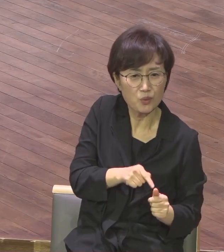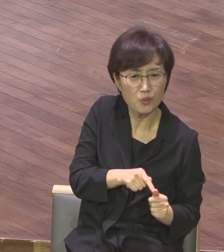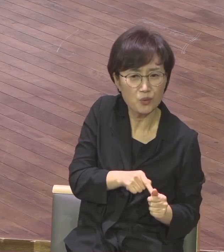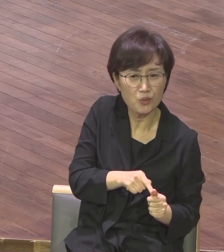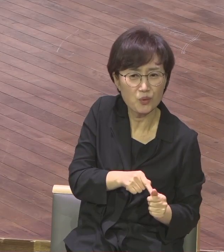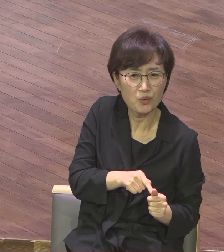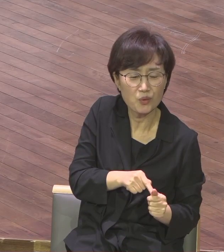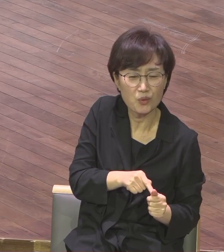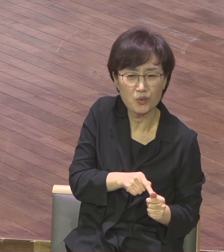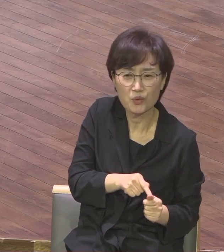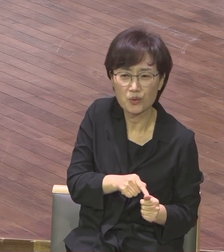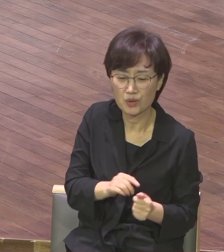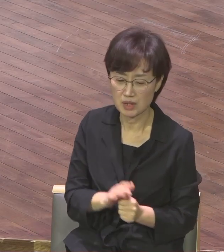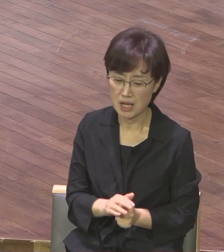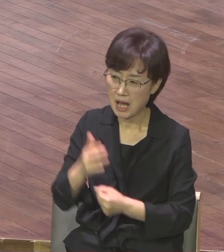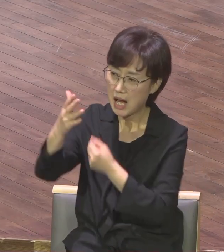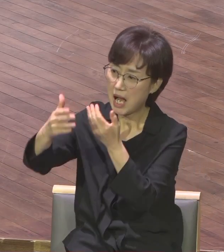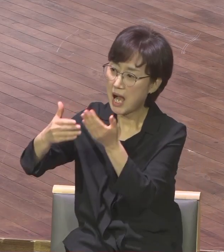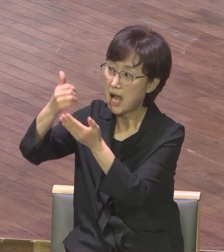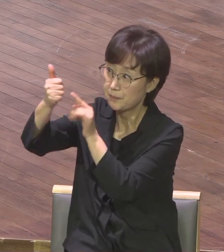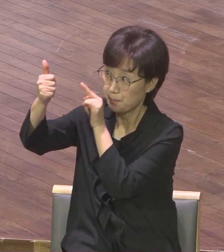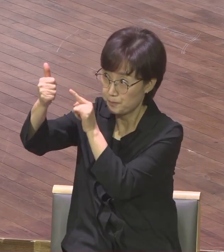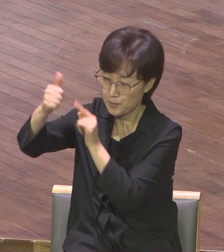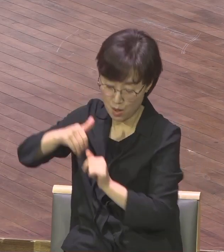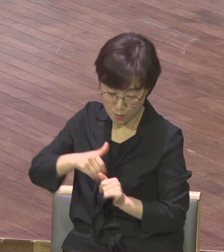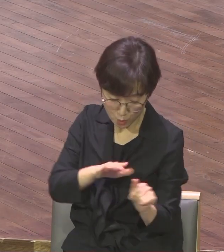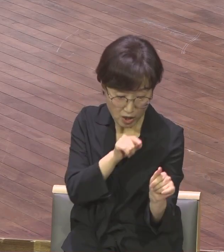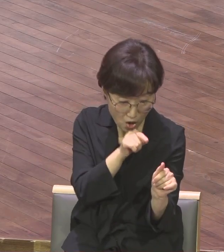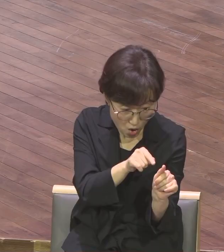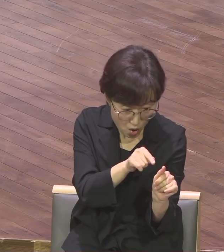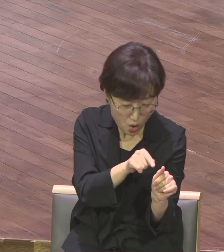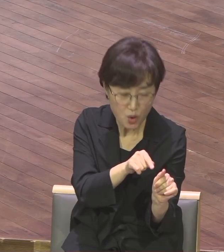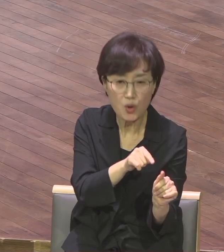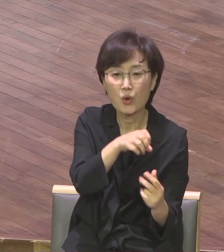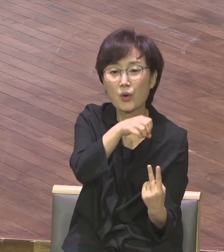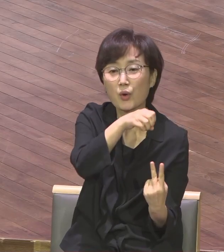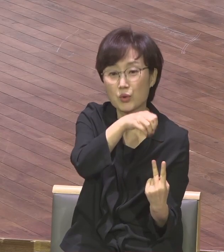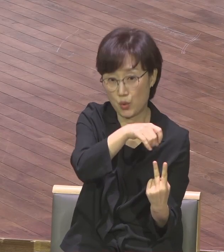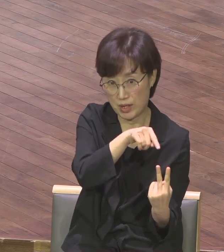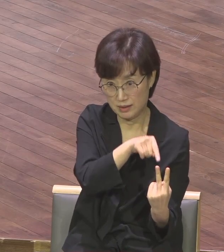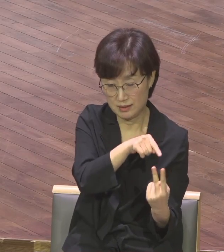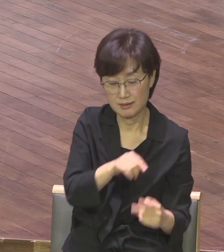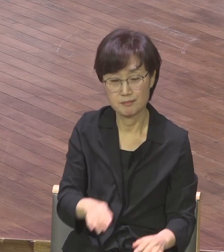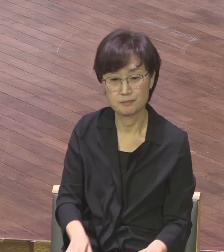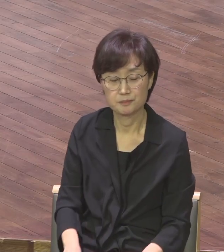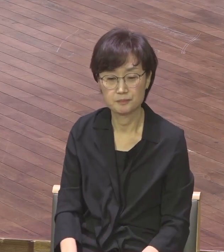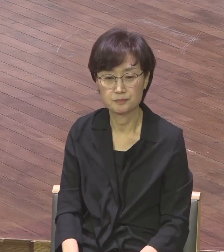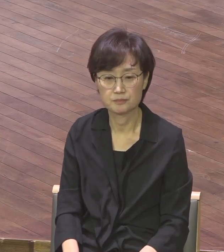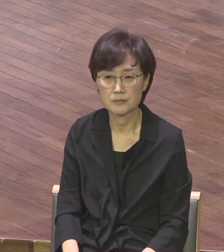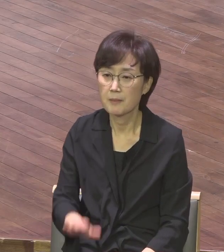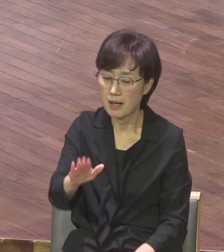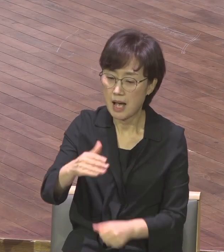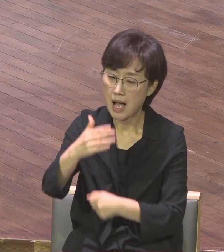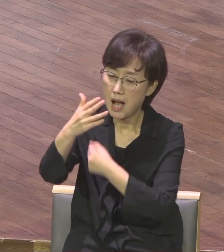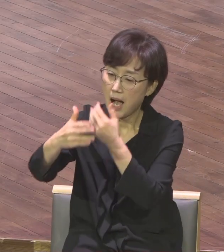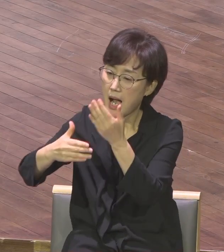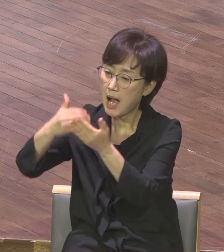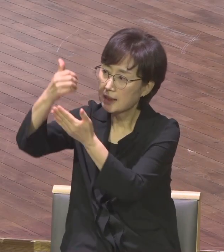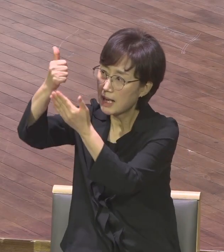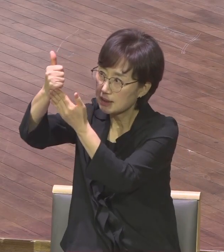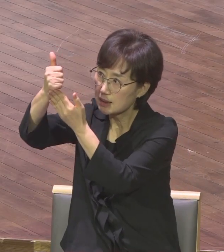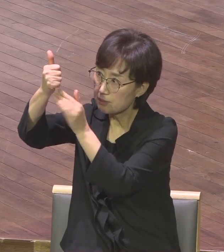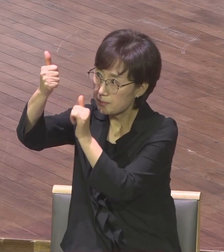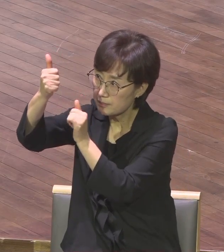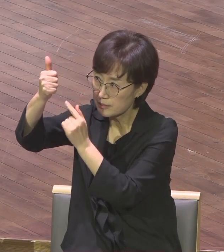사실 하나님으로부터 보내심을 받은 자, 하나님으로 보내심을 받은 자, 이거는 세례